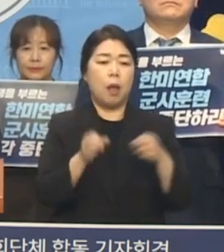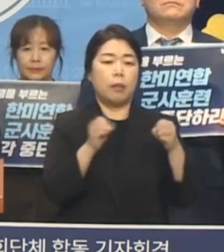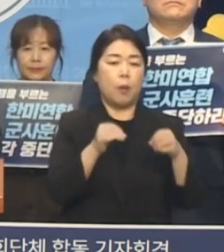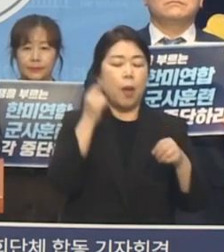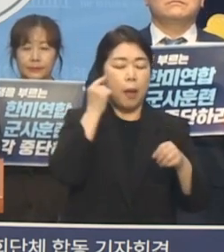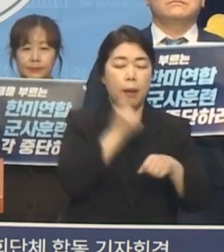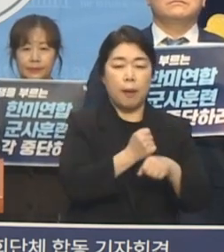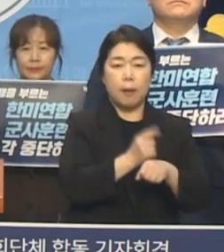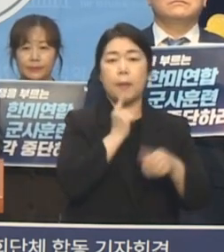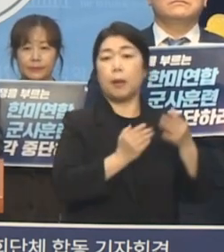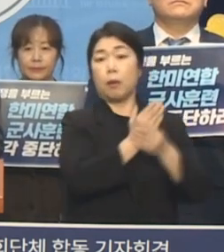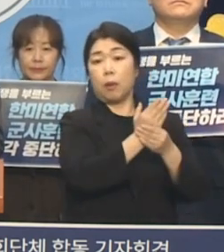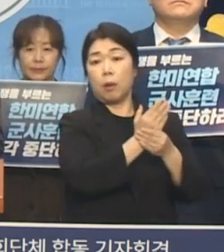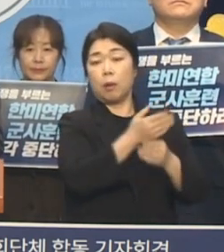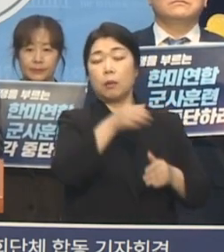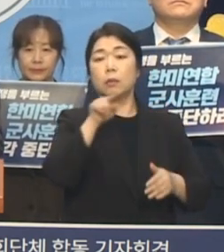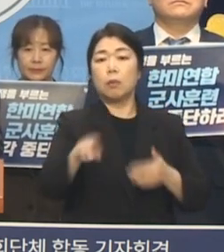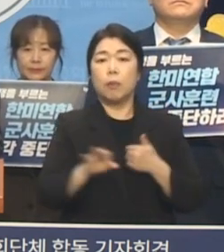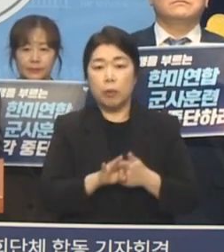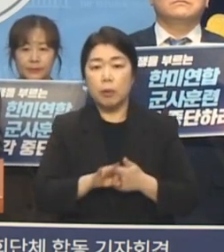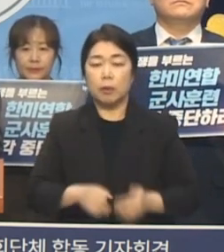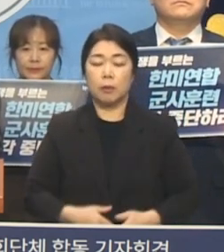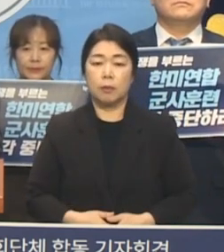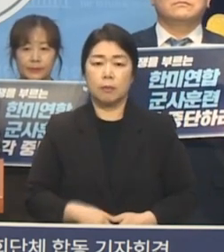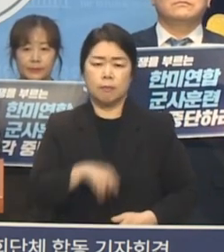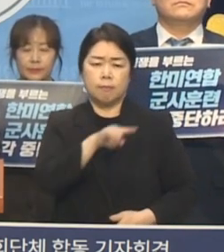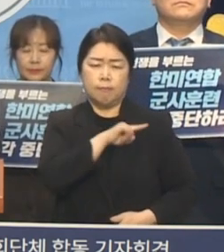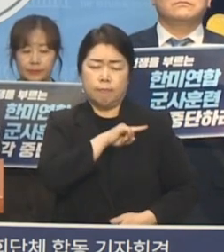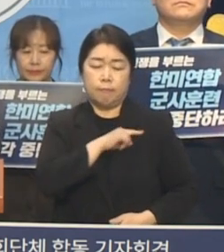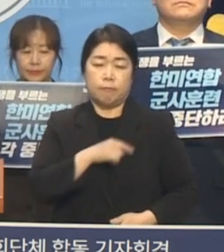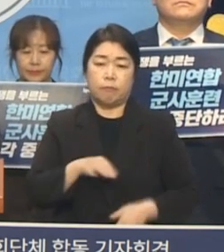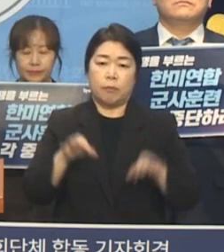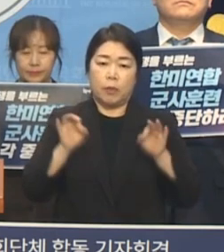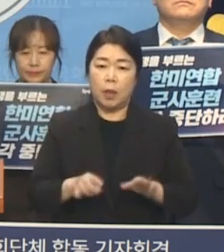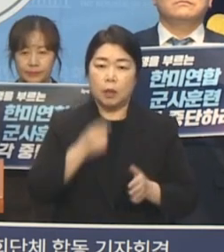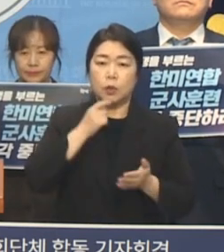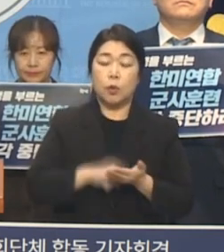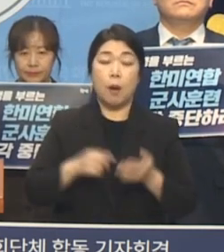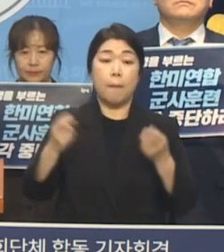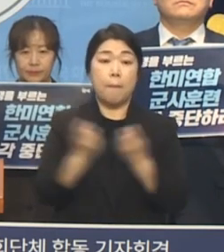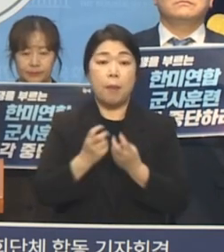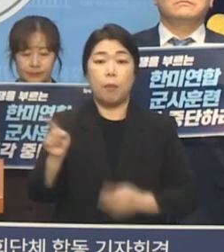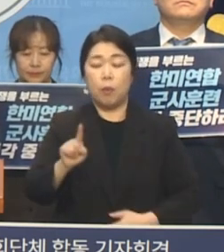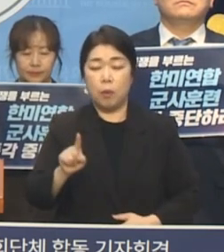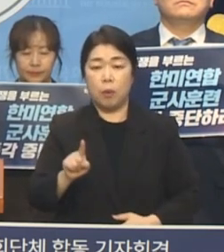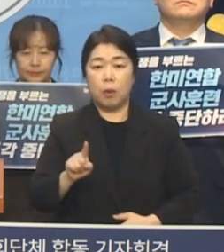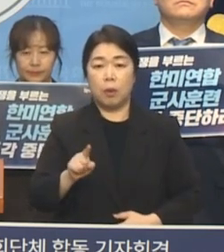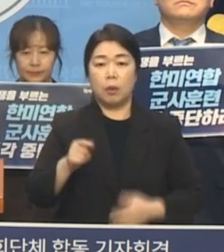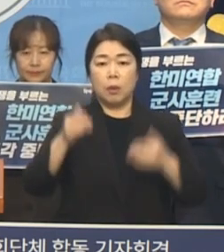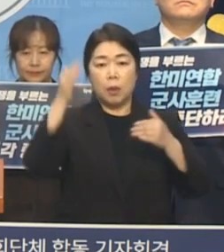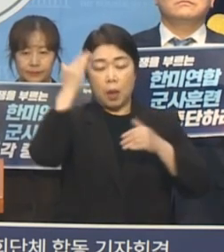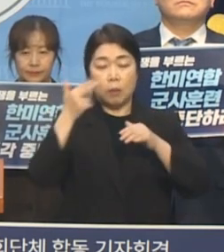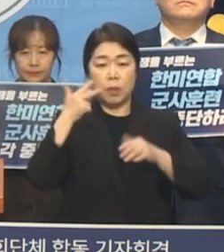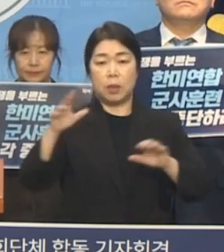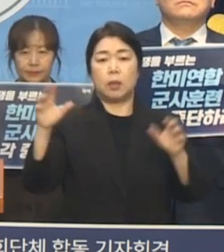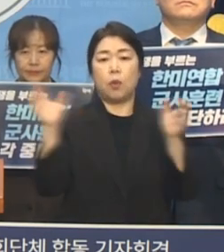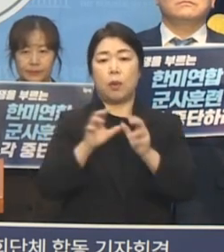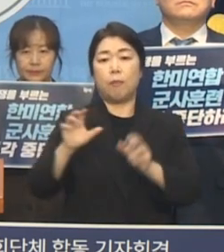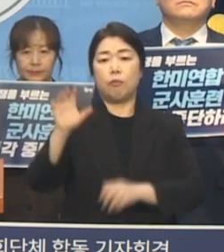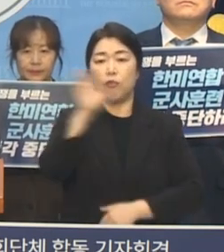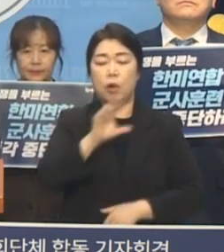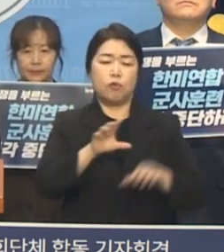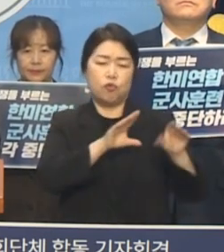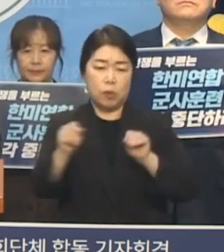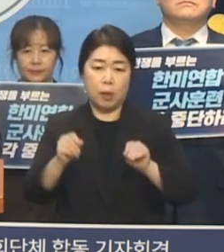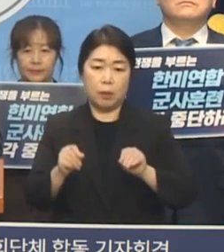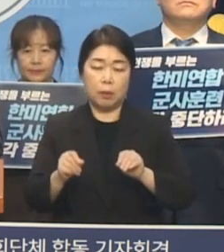읽힌다. 그렇다면 가장 손쉬운 방법은 위험한 한미연합 군사훈련을 중단하고 공식 대화를